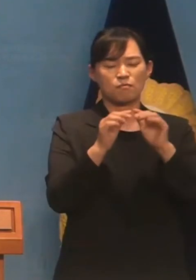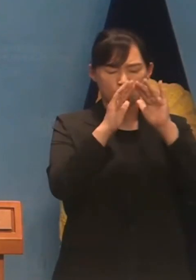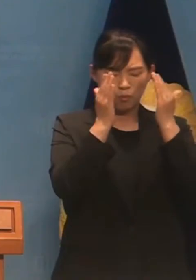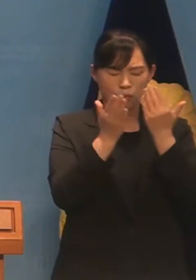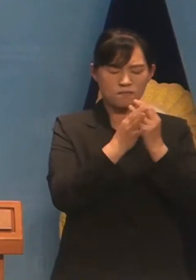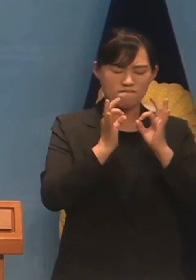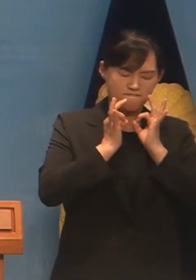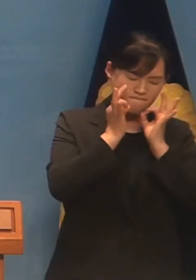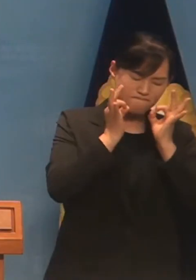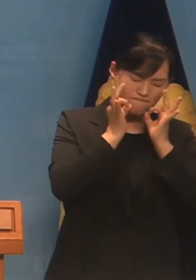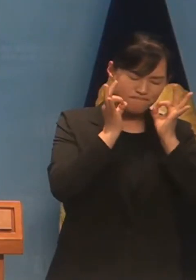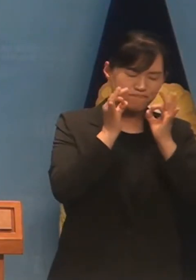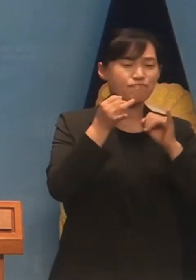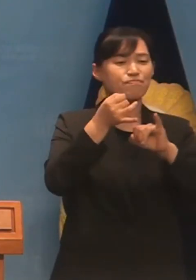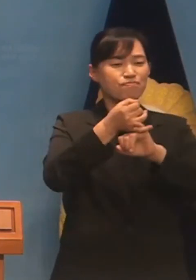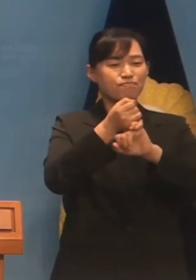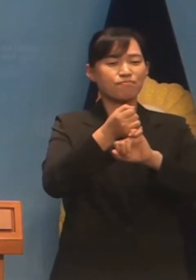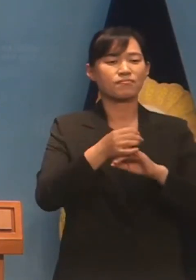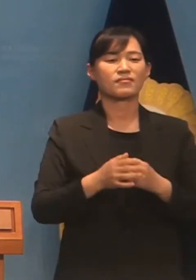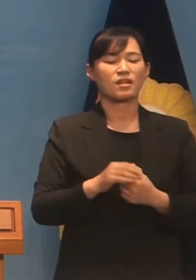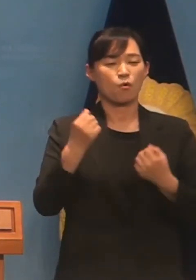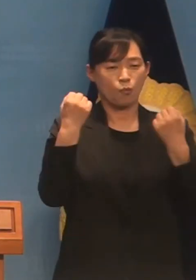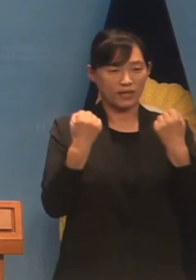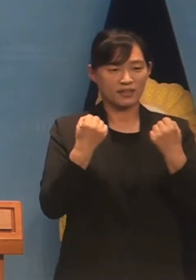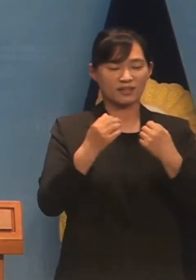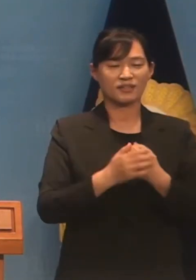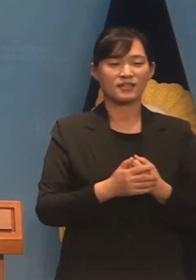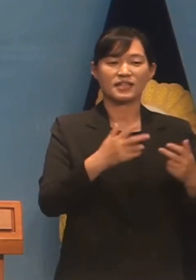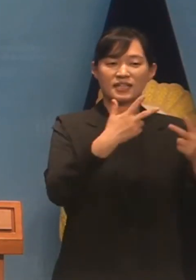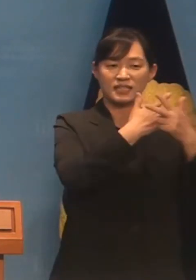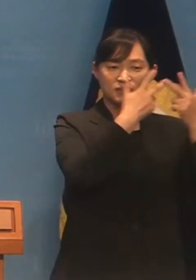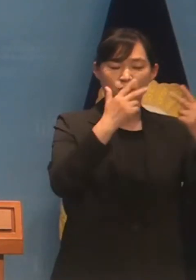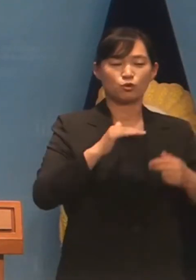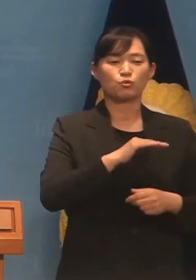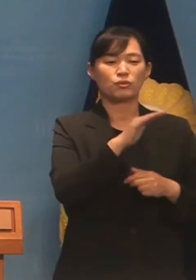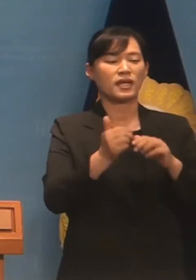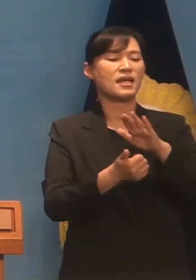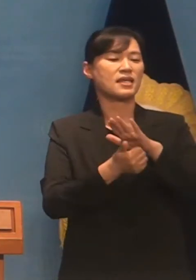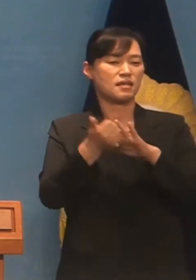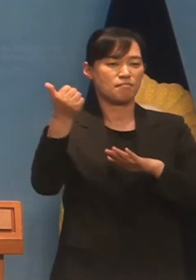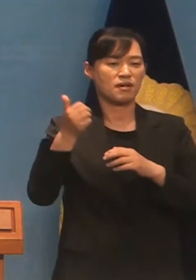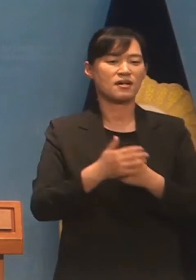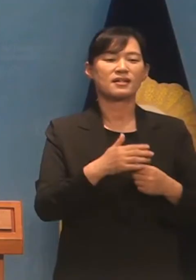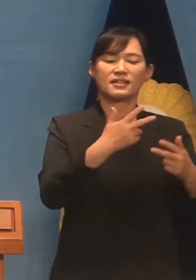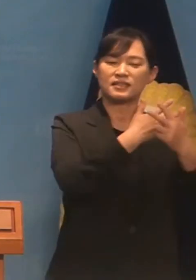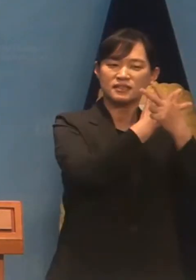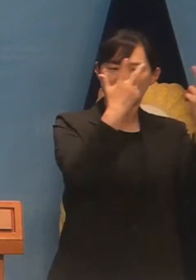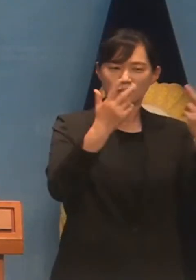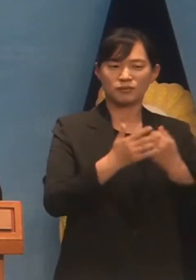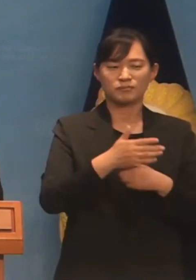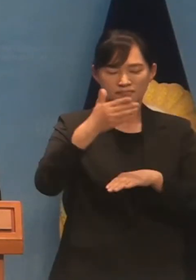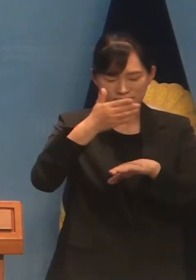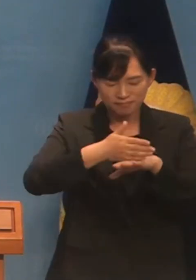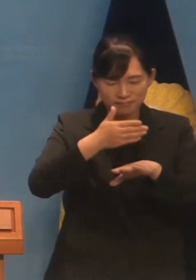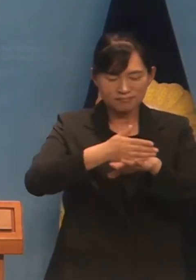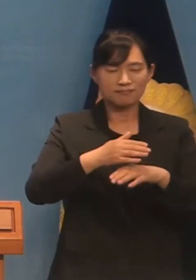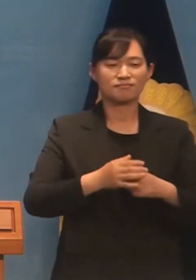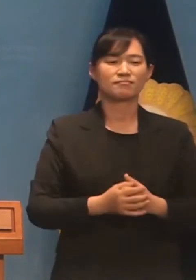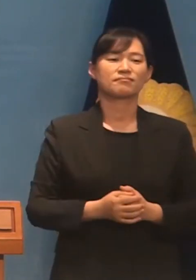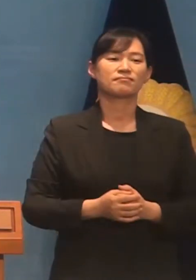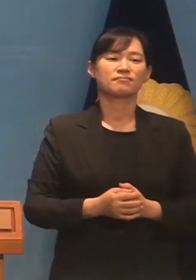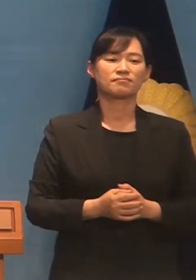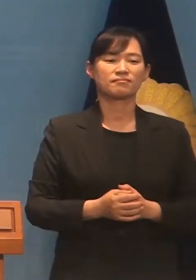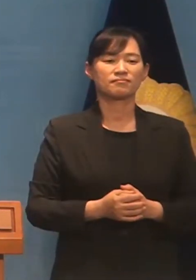모든 힘을 다하겠습니다. 파이팅! 이재명, 우리의 희망 이재명입니다. 감사합니다.